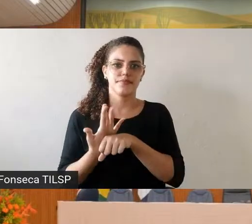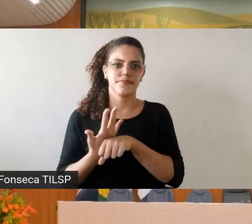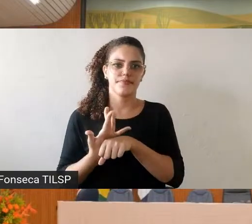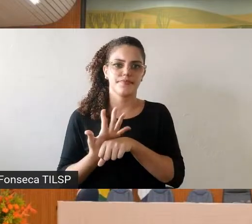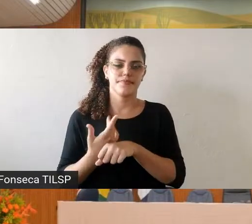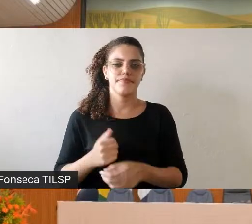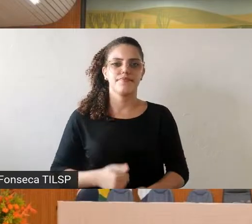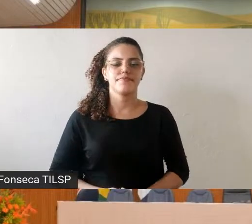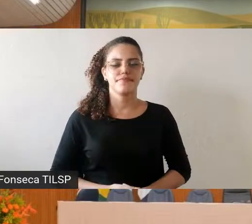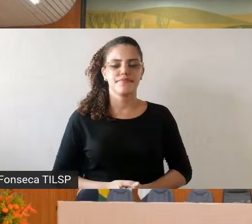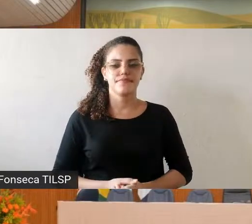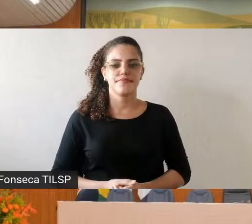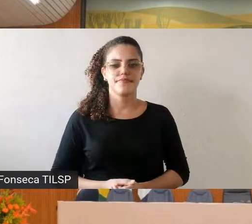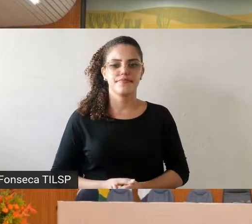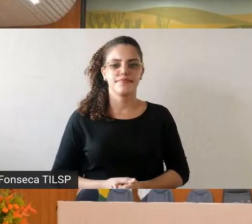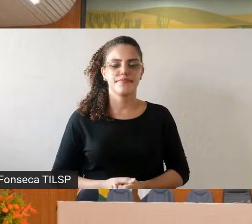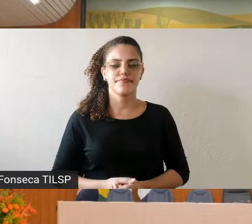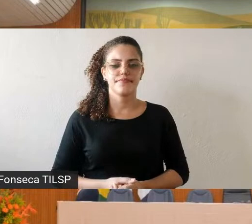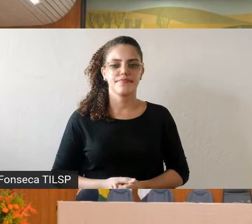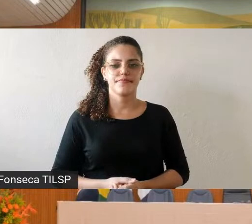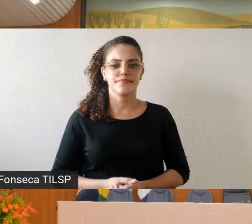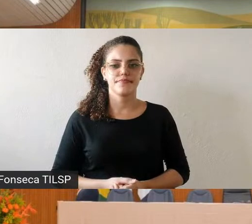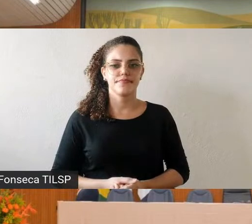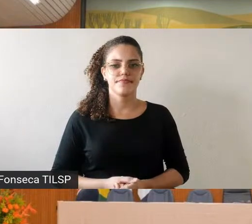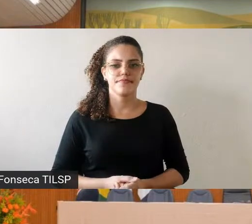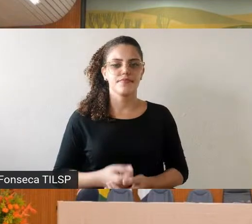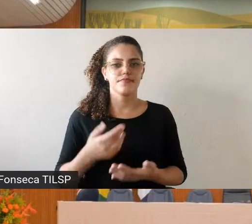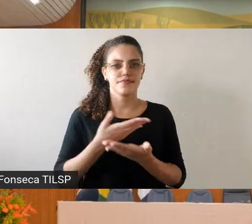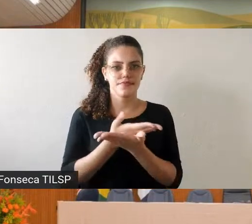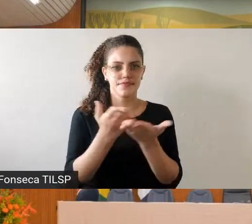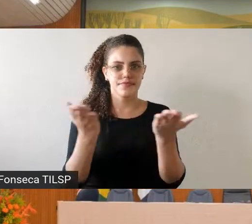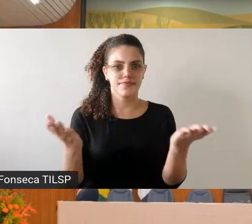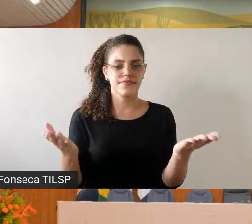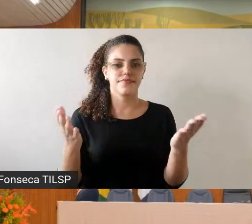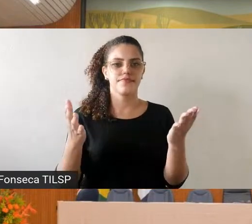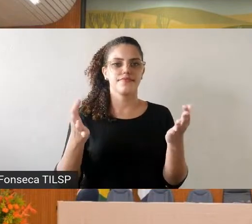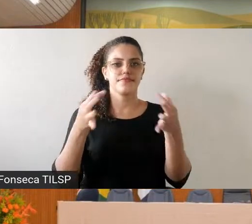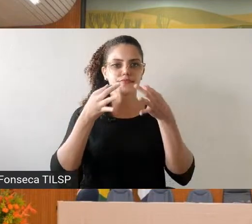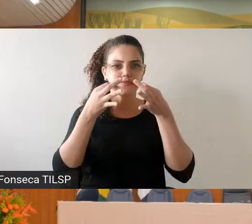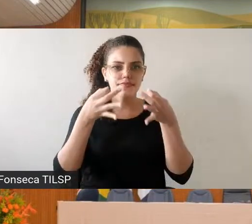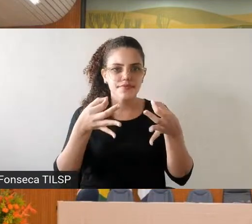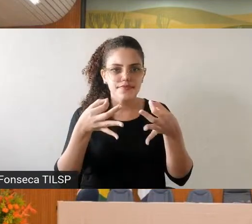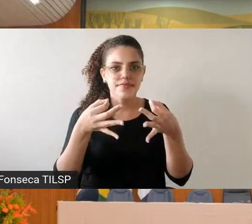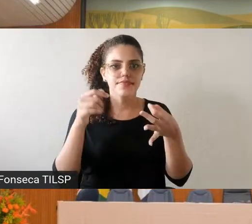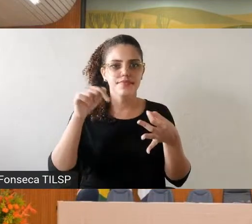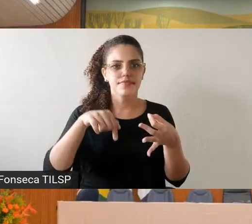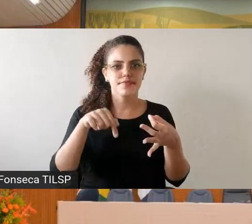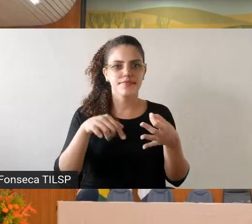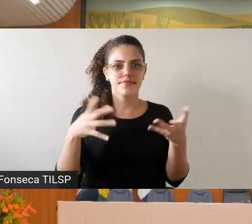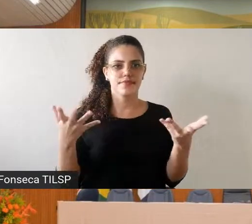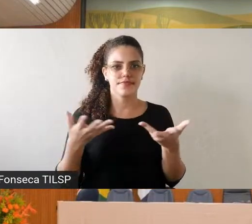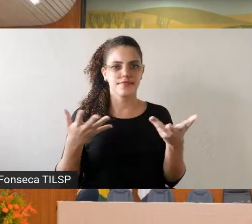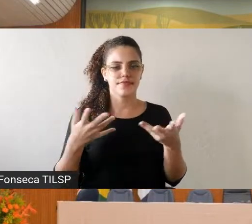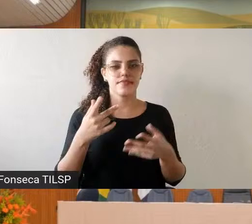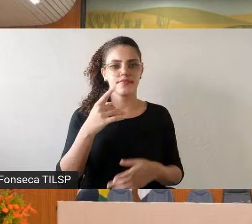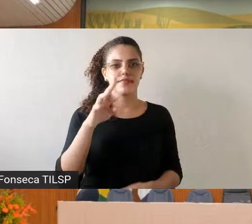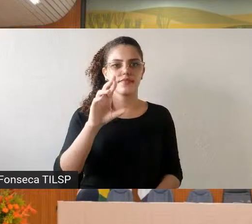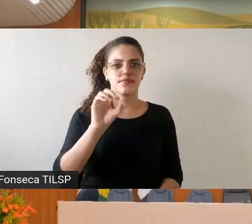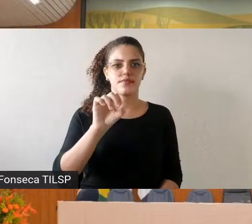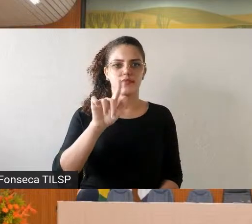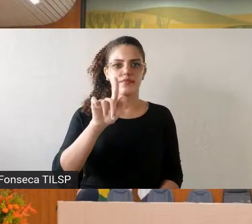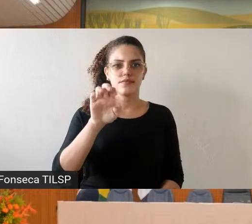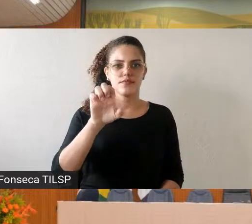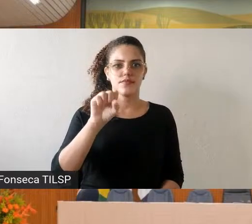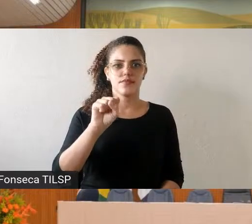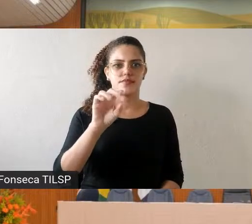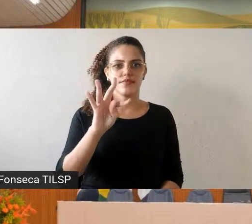Gostaria de dizer a vocês que estão nos assistindo que a Progeste constitui a